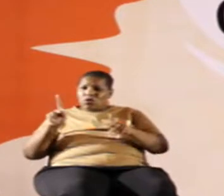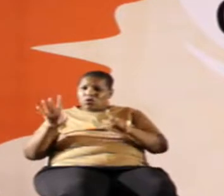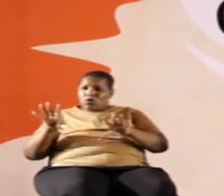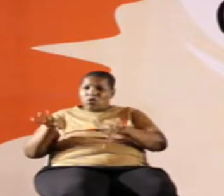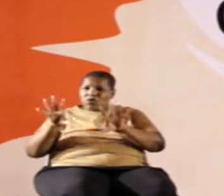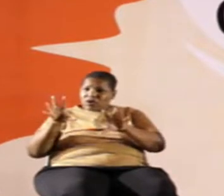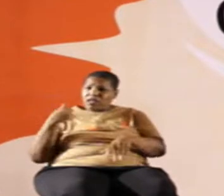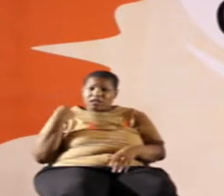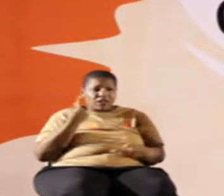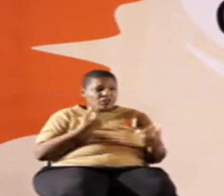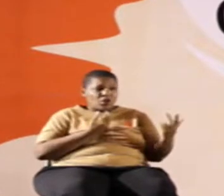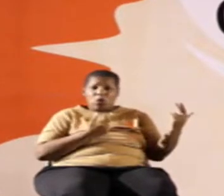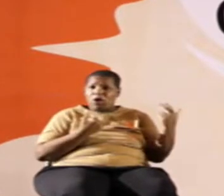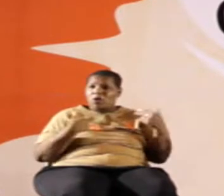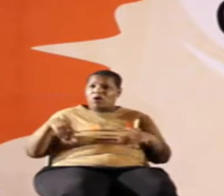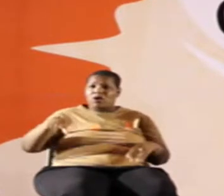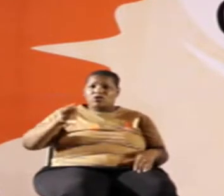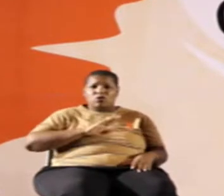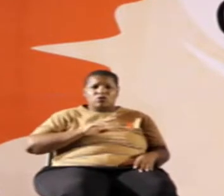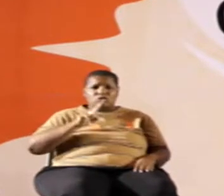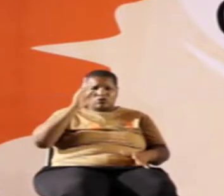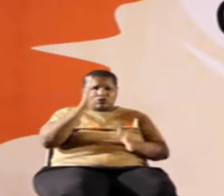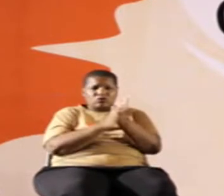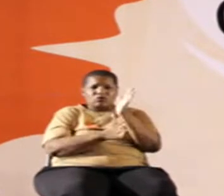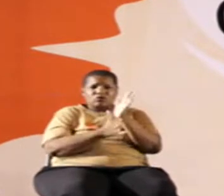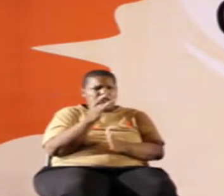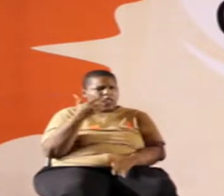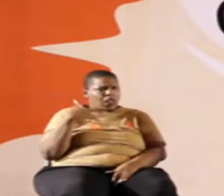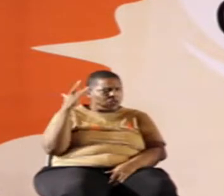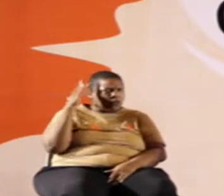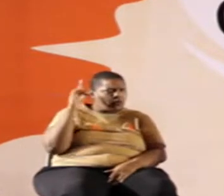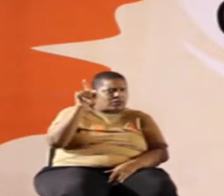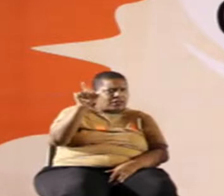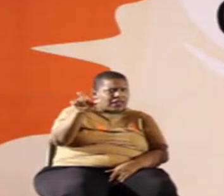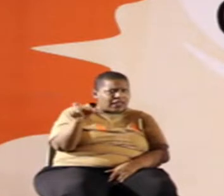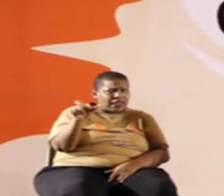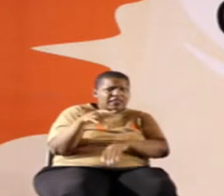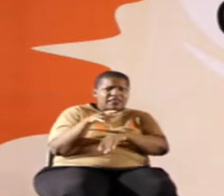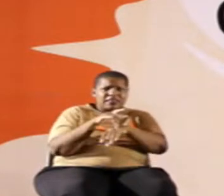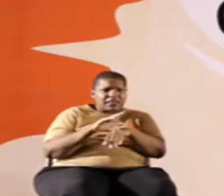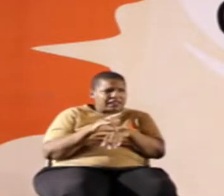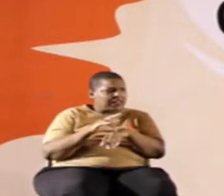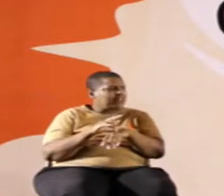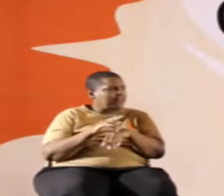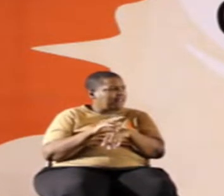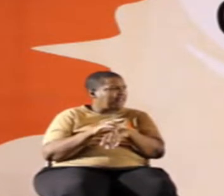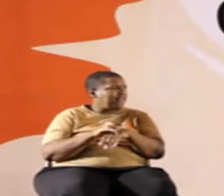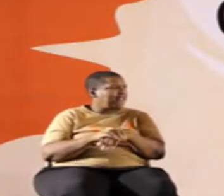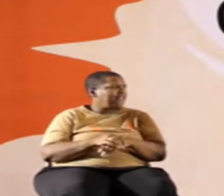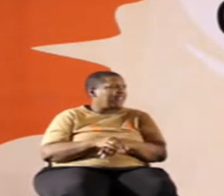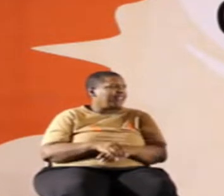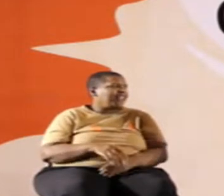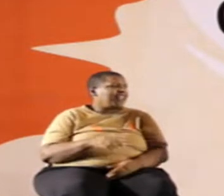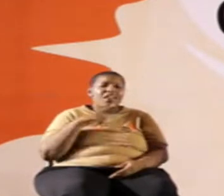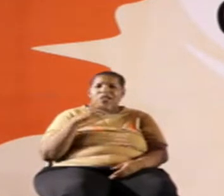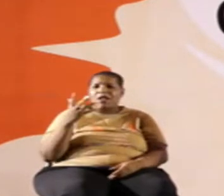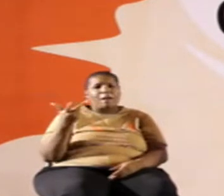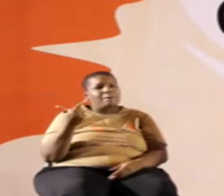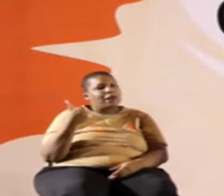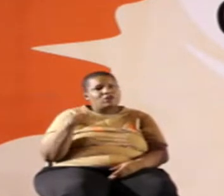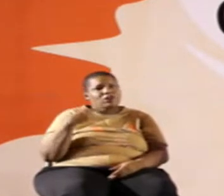somos nós. Não sou eu que não sei dançar daquele jeito, porque eu não sei dançar de jeito nenhum. Essa maravilha eu não